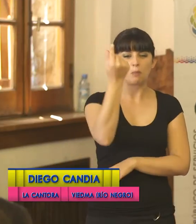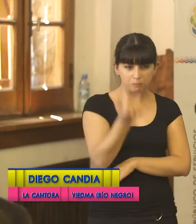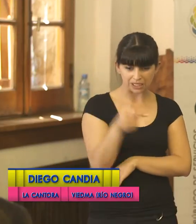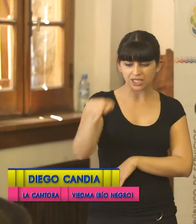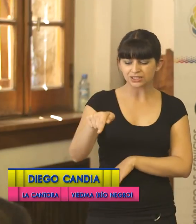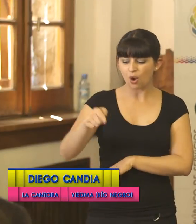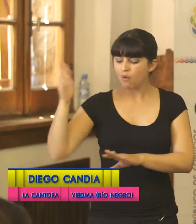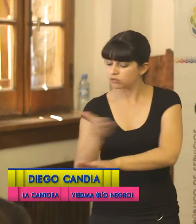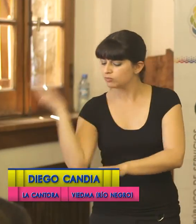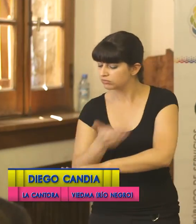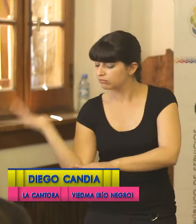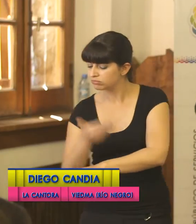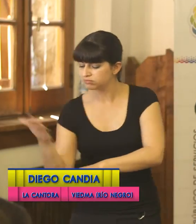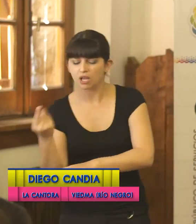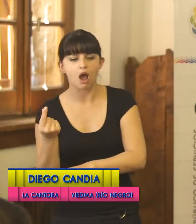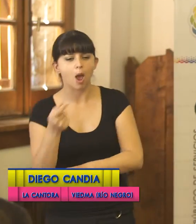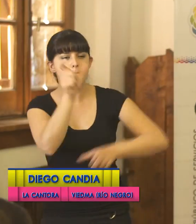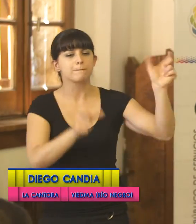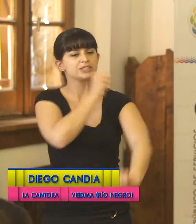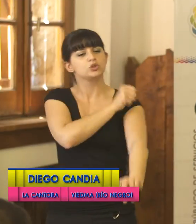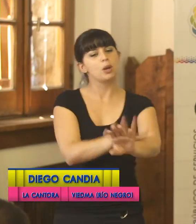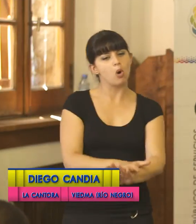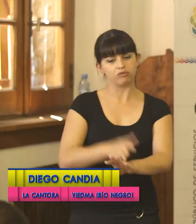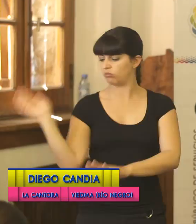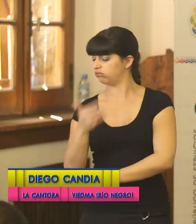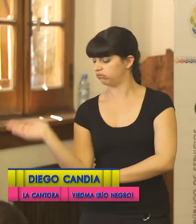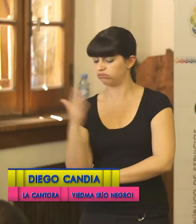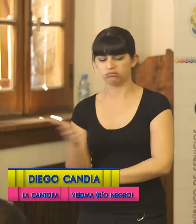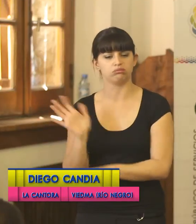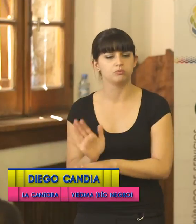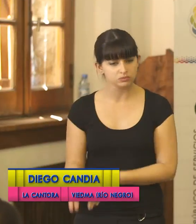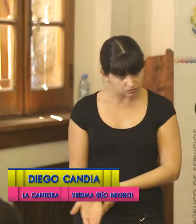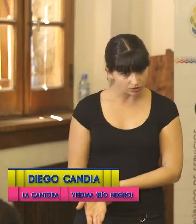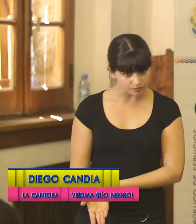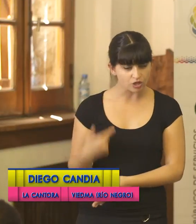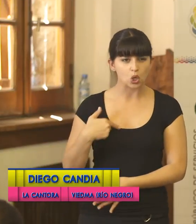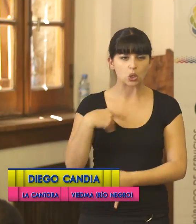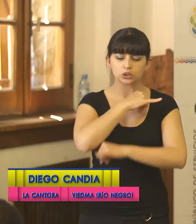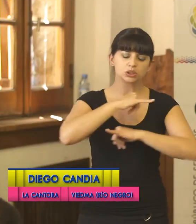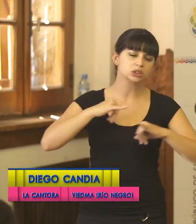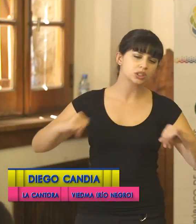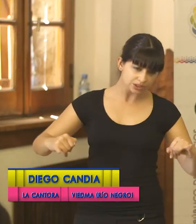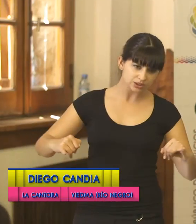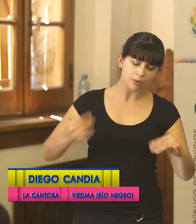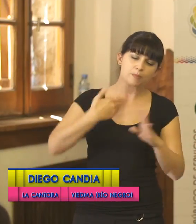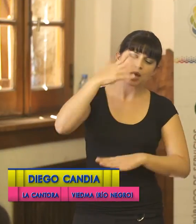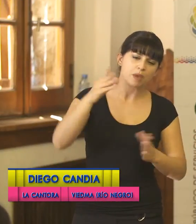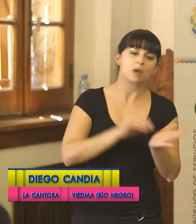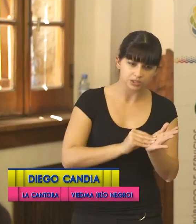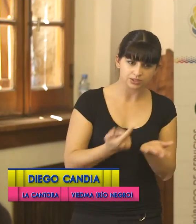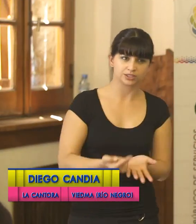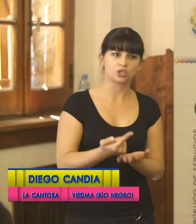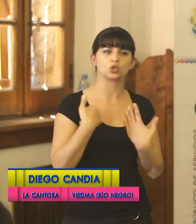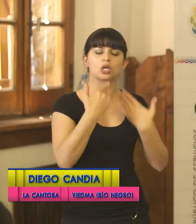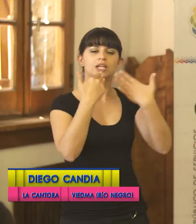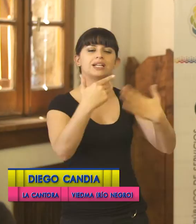hablar tengo muchas más cosas para decir estoy quiero agradecer a tatiana aguilar